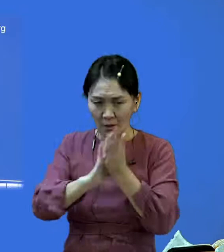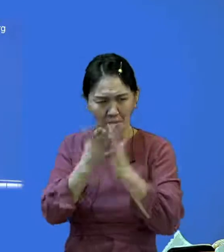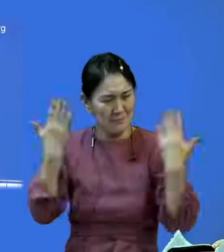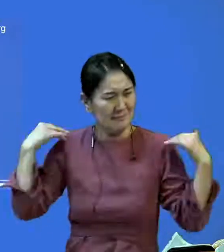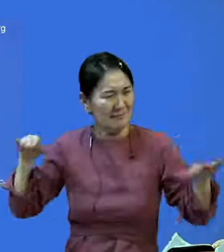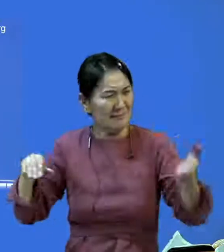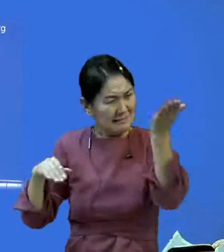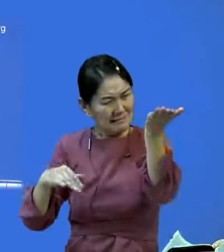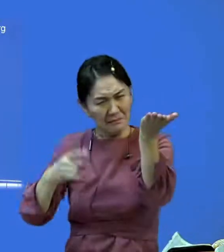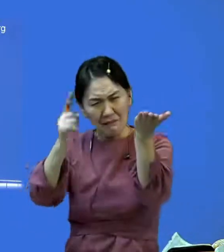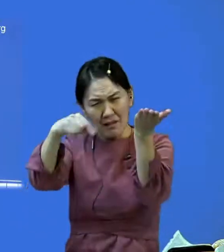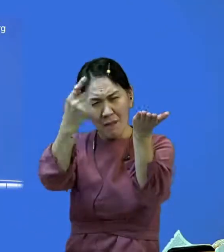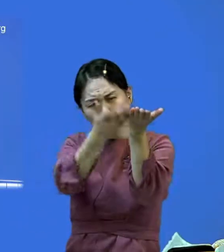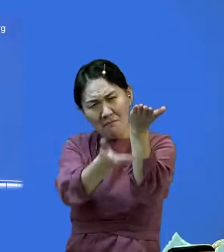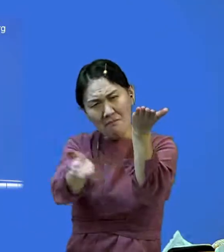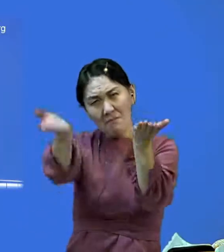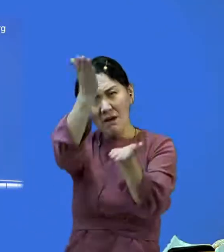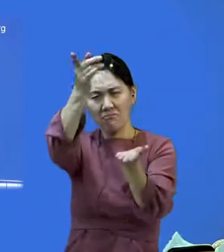нь болчих вэ?